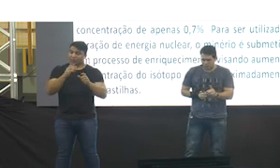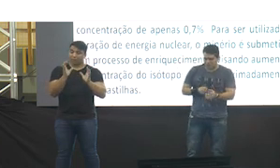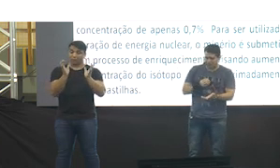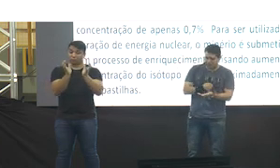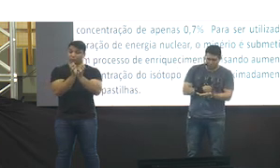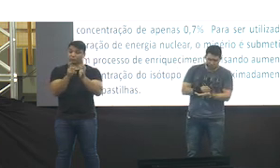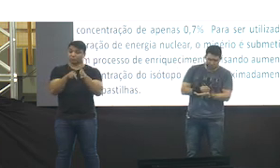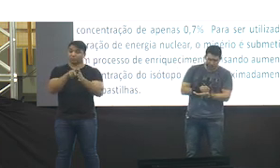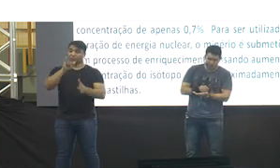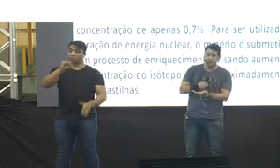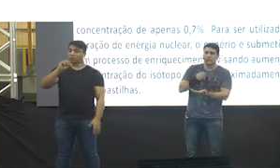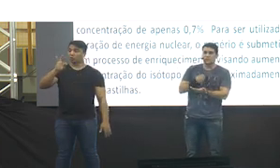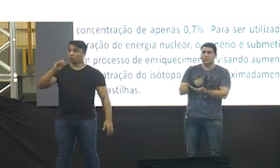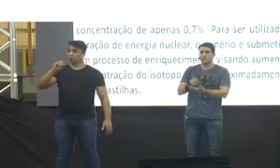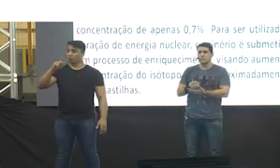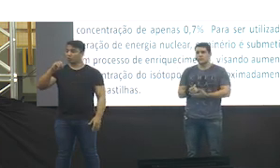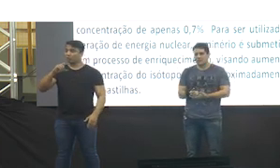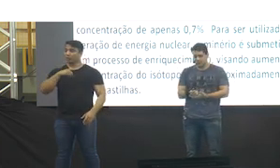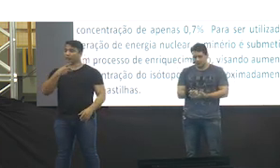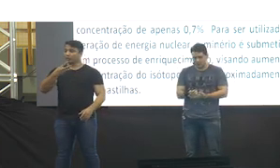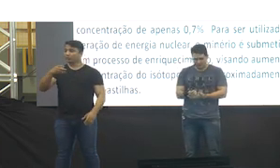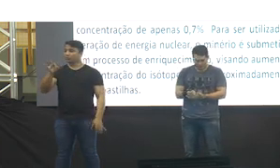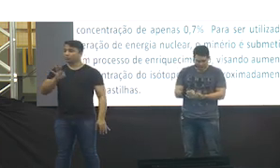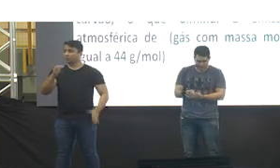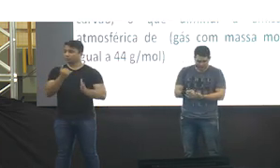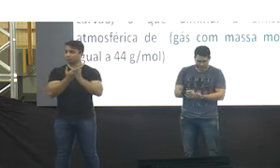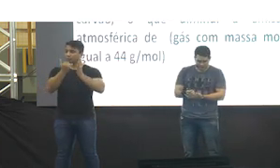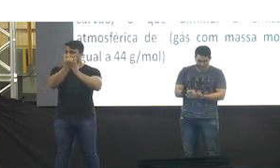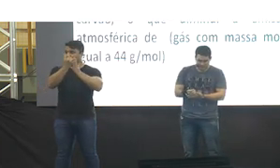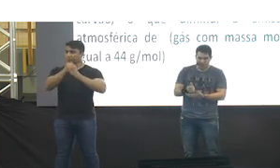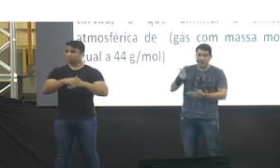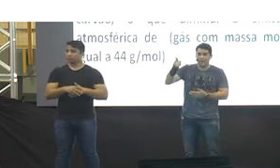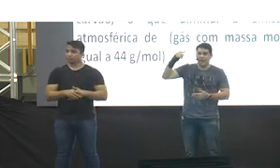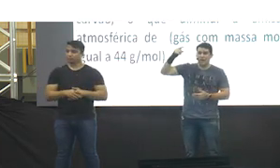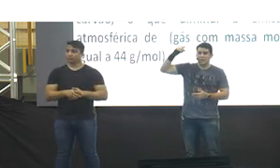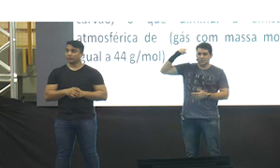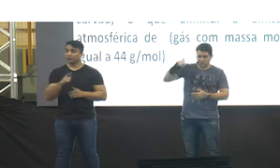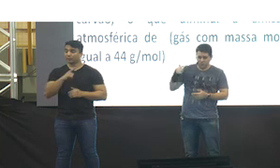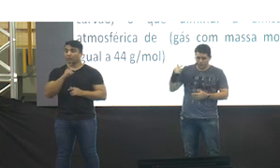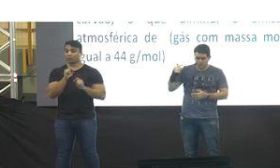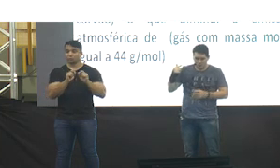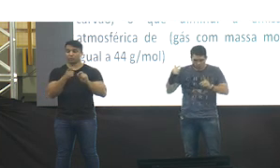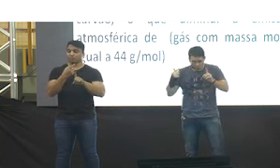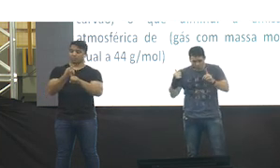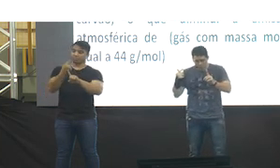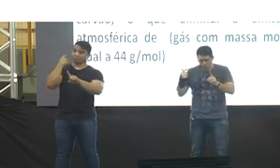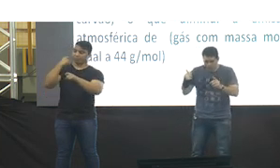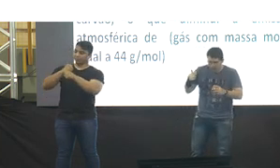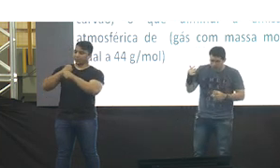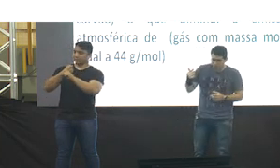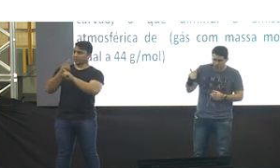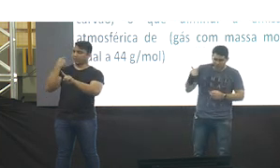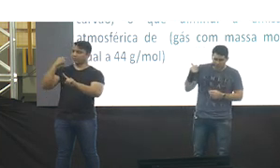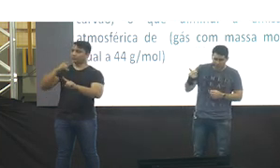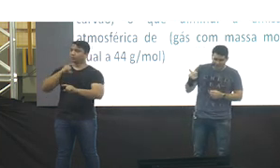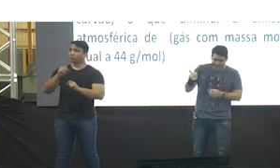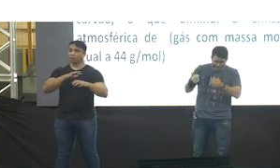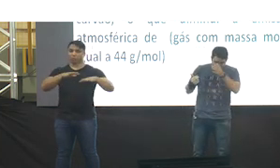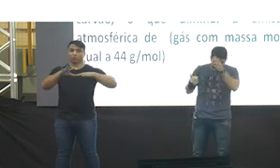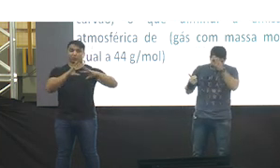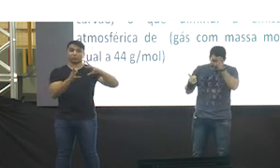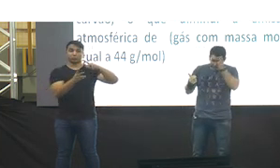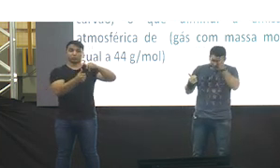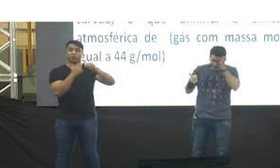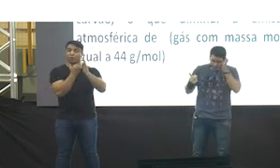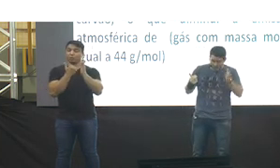do isótopo para aproximadamente 3% nas partilhas. Em décadas anteriores, houve um movimento mundial para aumentar